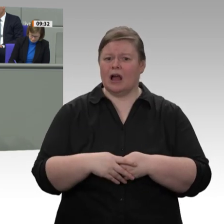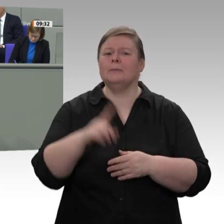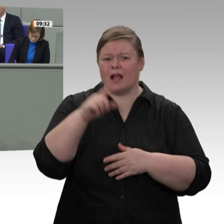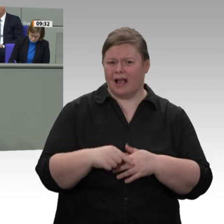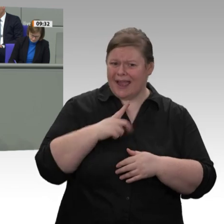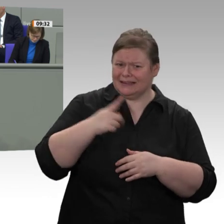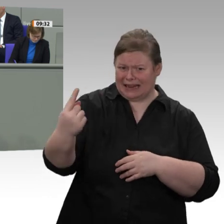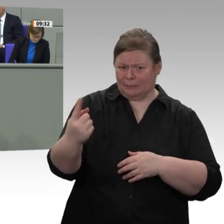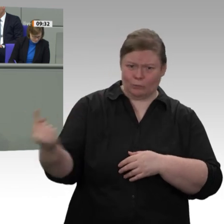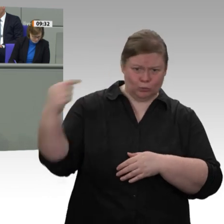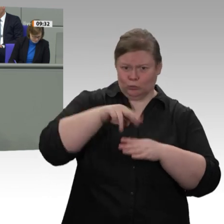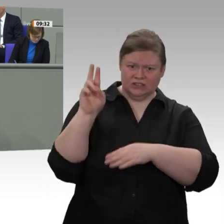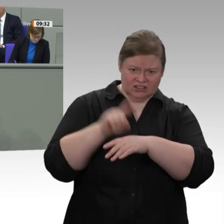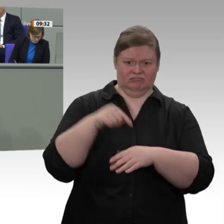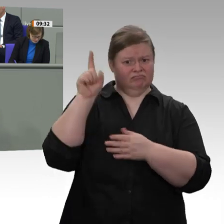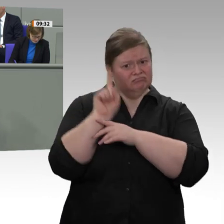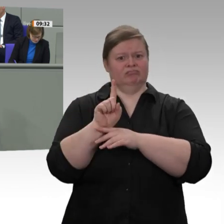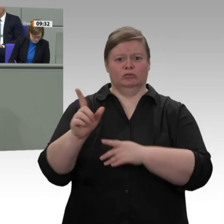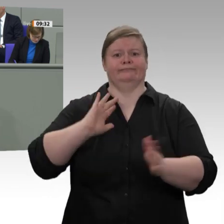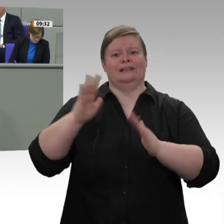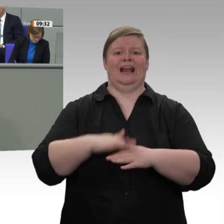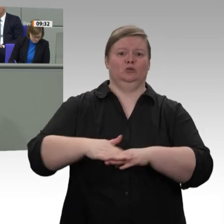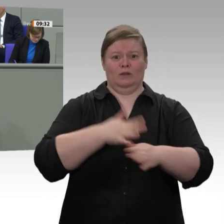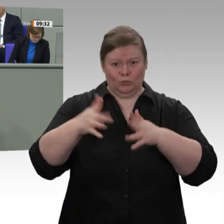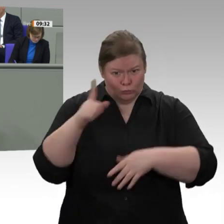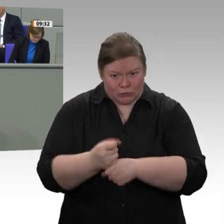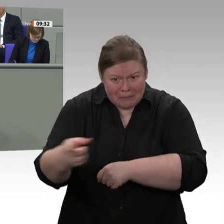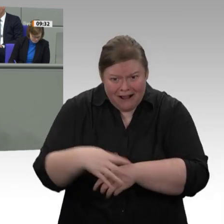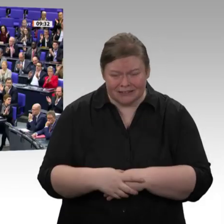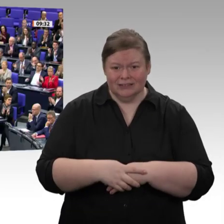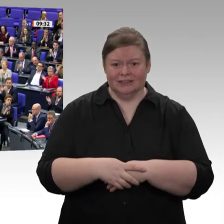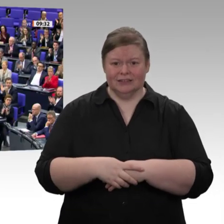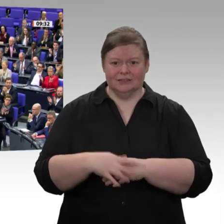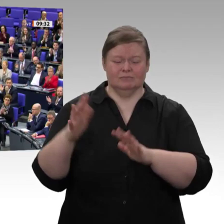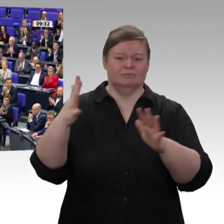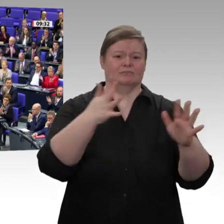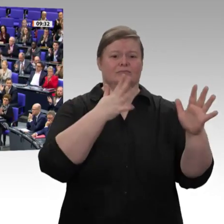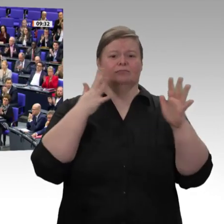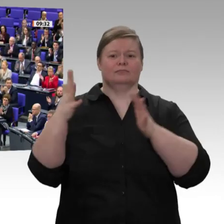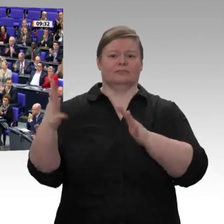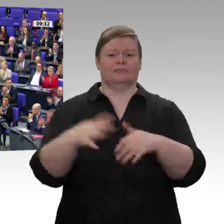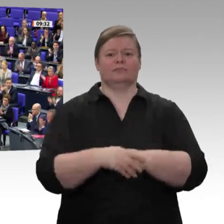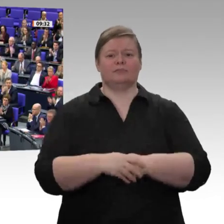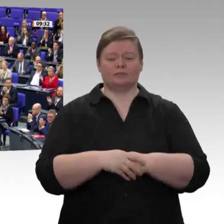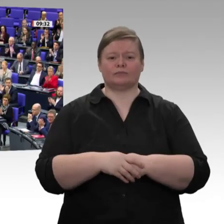das keine Rassenlehre? Ja, es ist Rassenlehre. Und dieser Mann gehört zu Ihren Reihen.